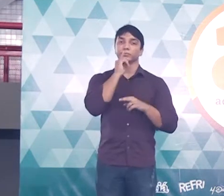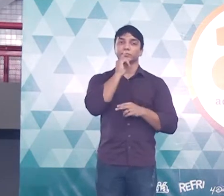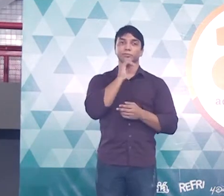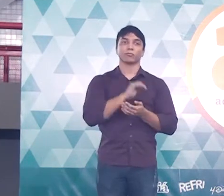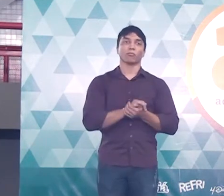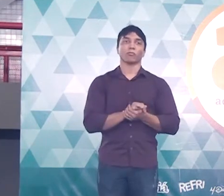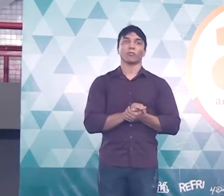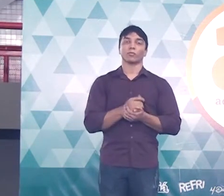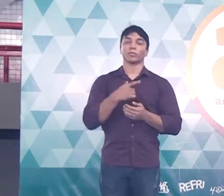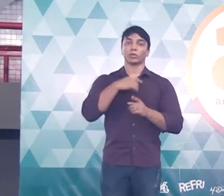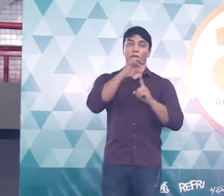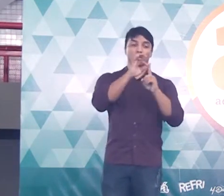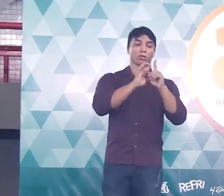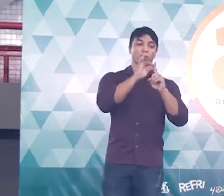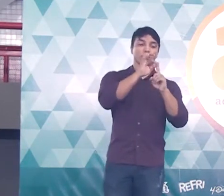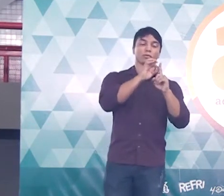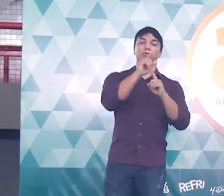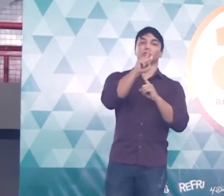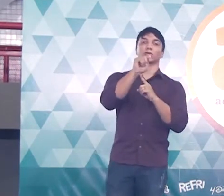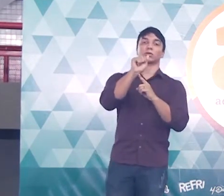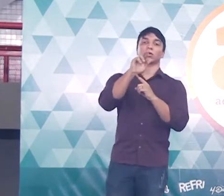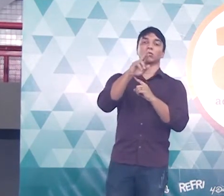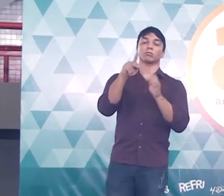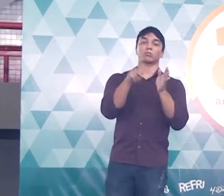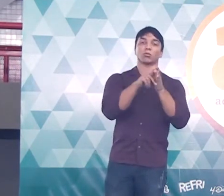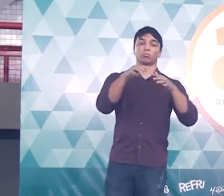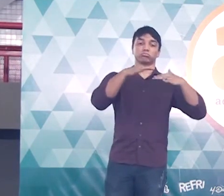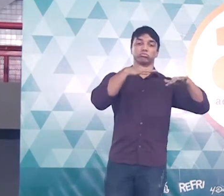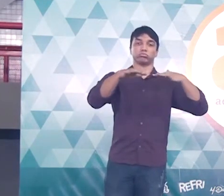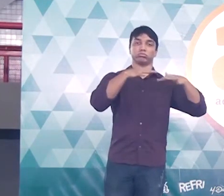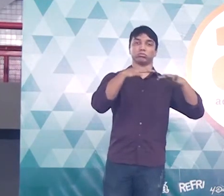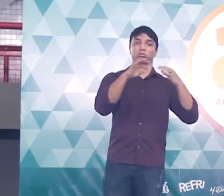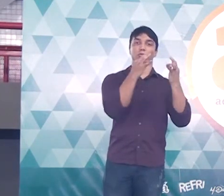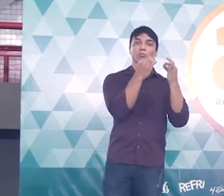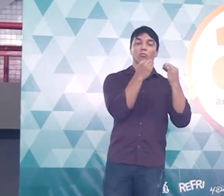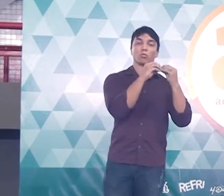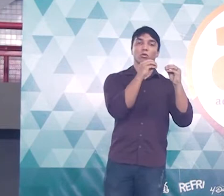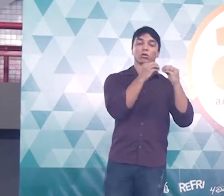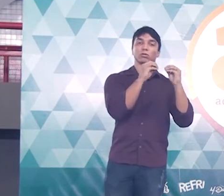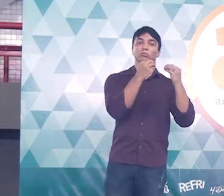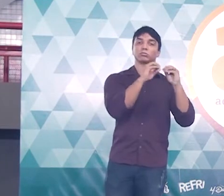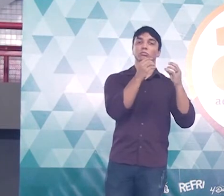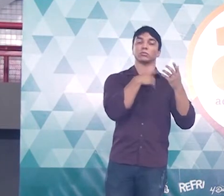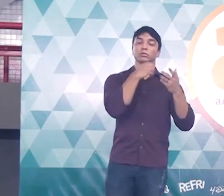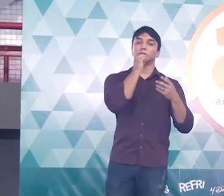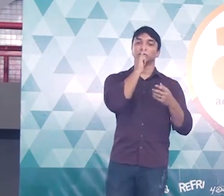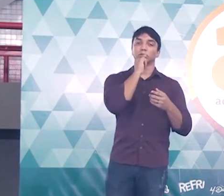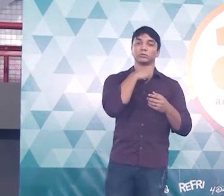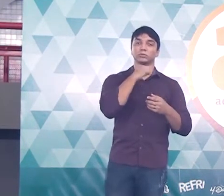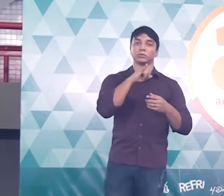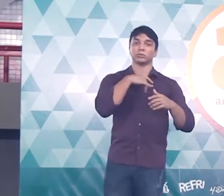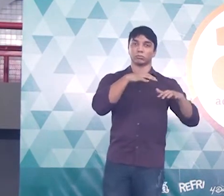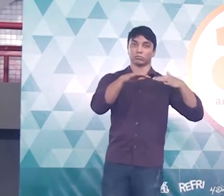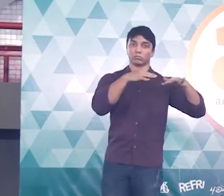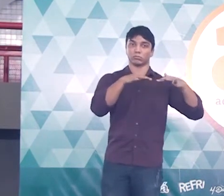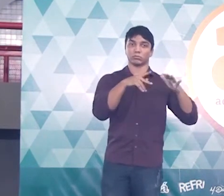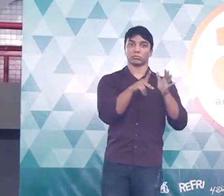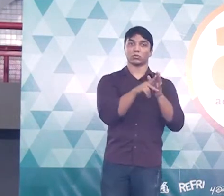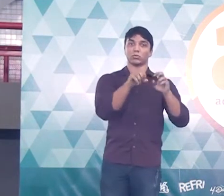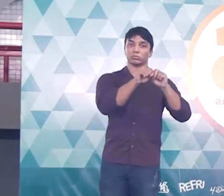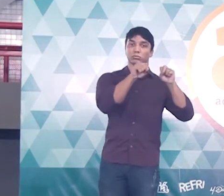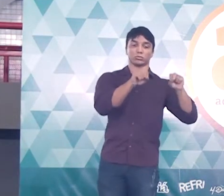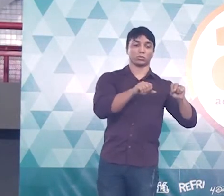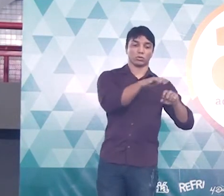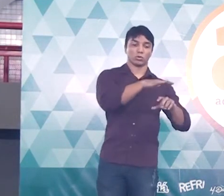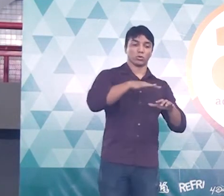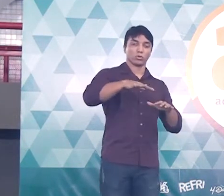exemplo, temperatura é o grau de agitação molecular? Sim. Quanto mais agitado o sistema, quanto